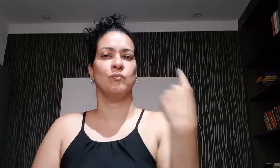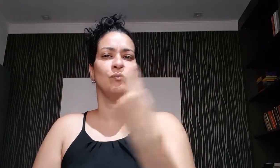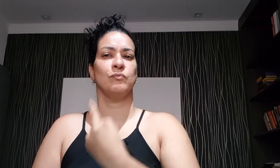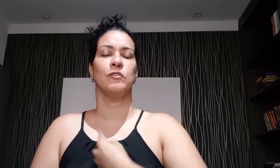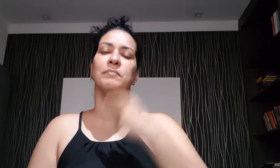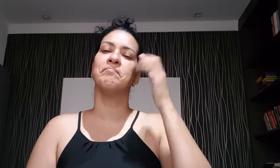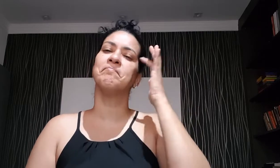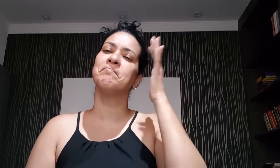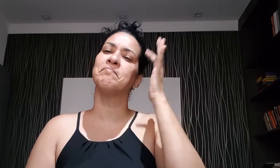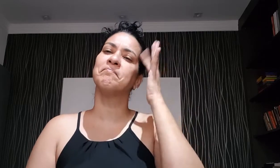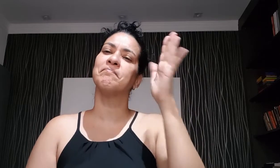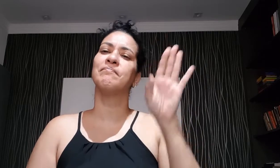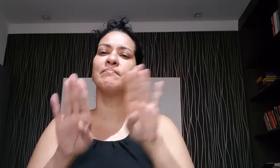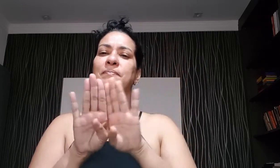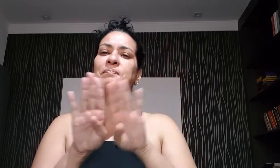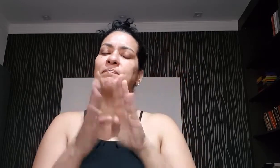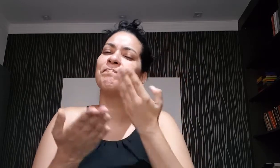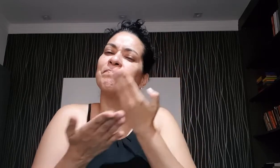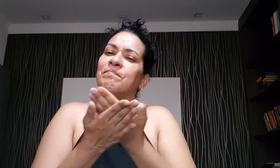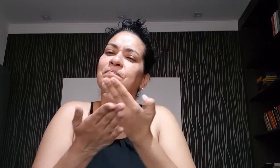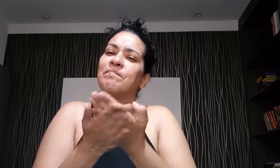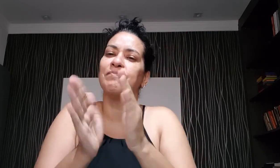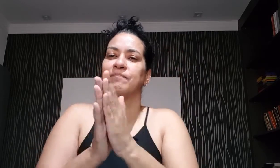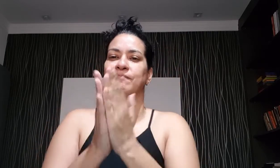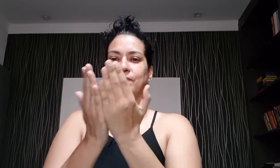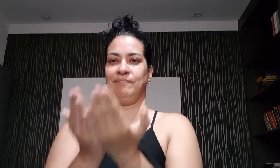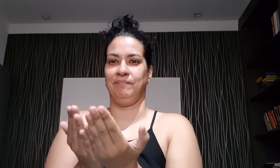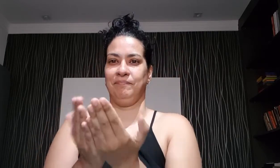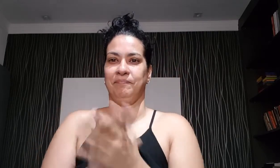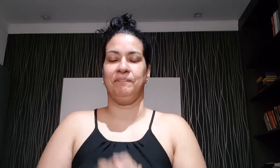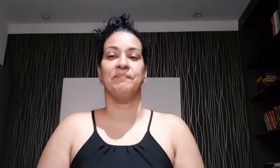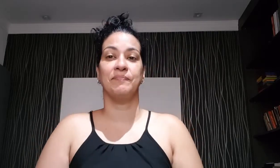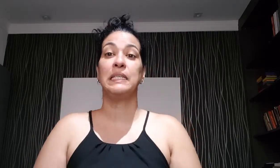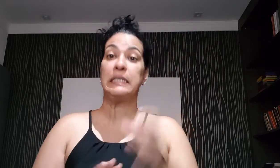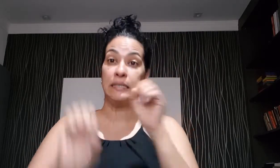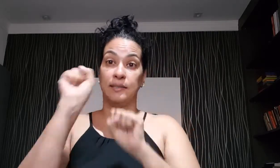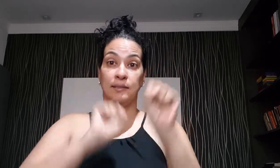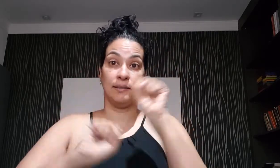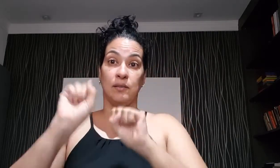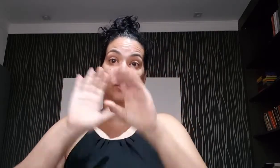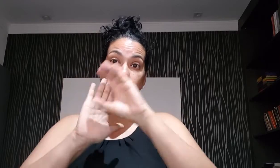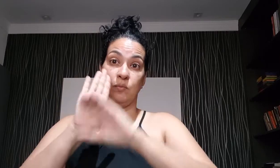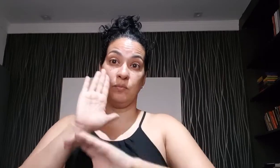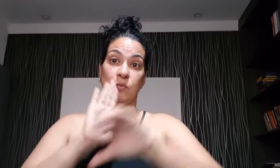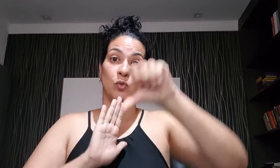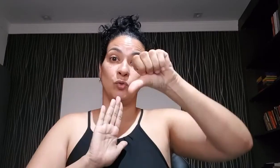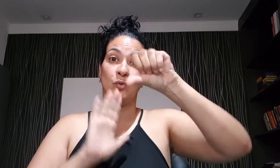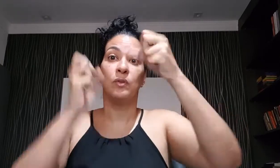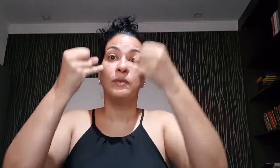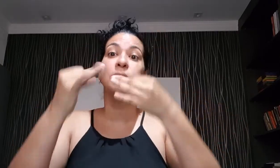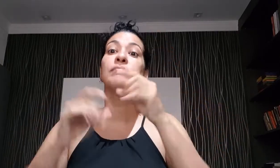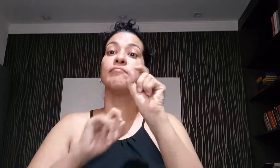Deus. O Salmo de número 9, ele começa dizendo o seguinte: Eu te louvarei, Senhor, de todo